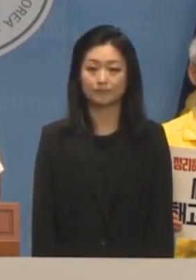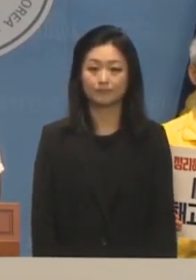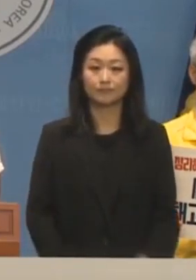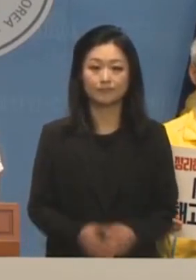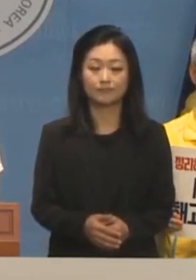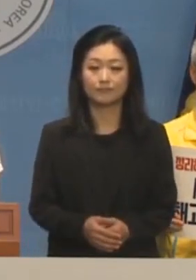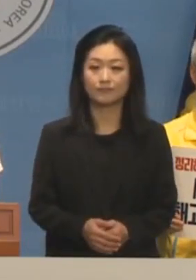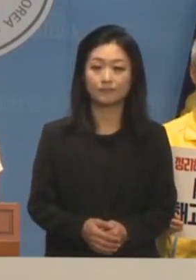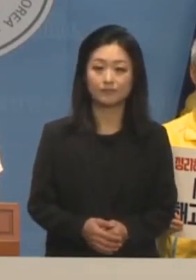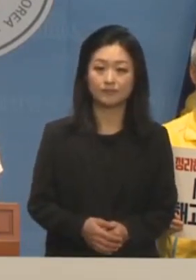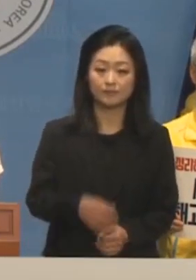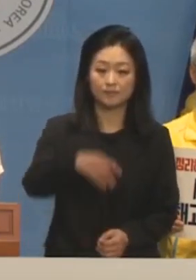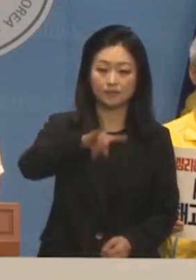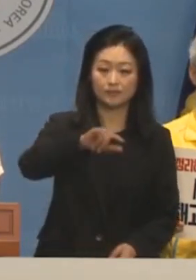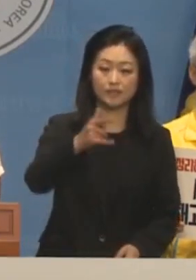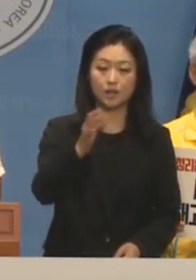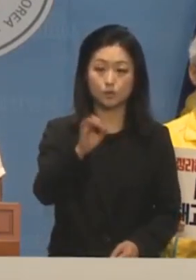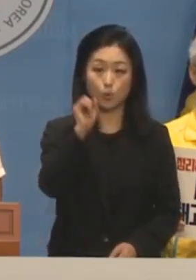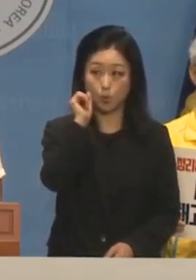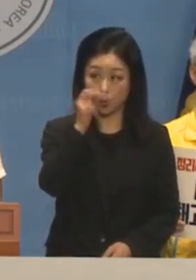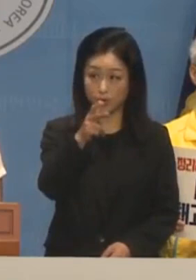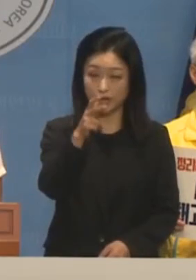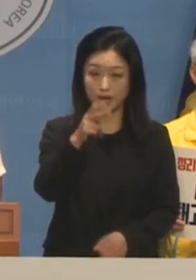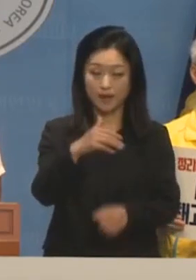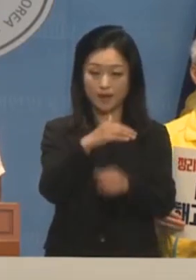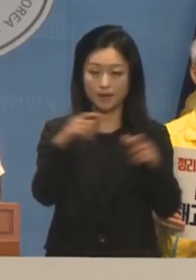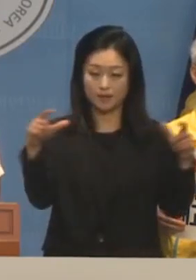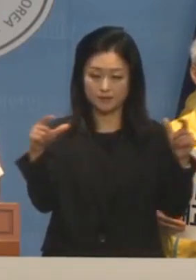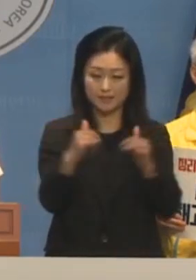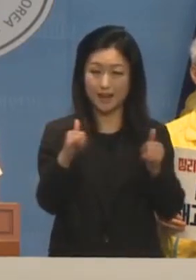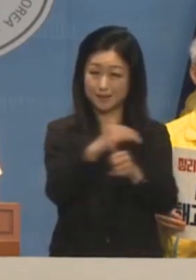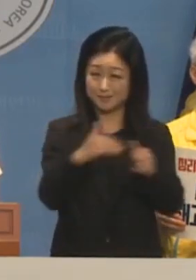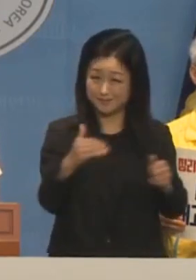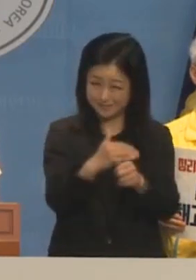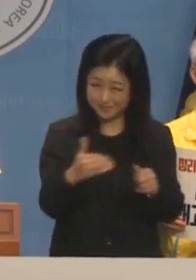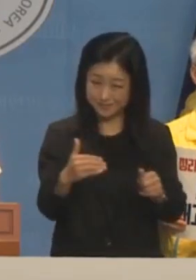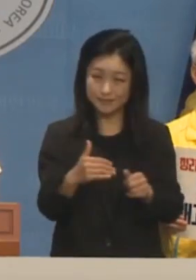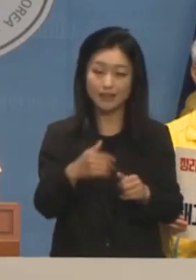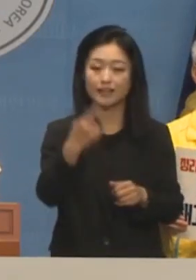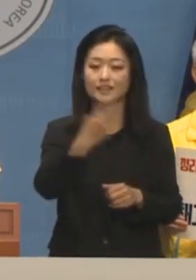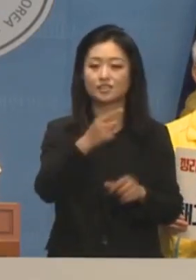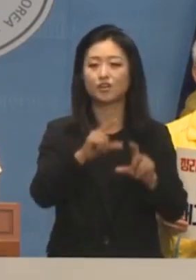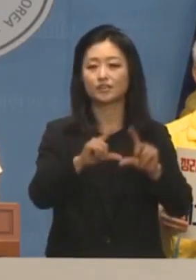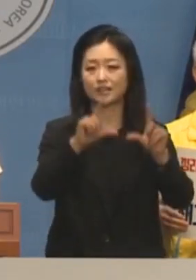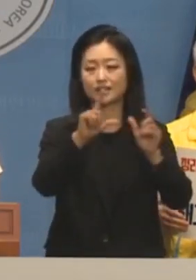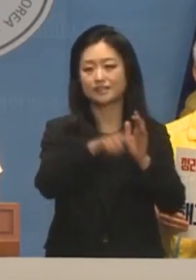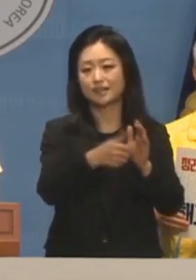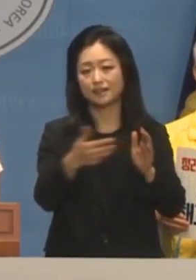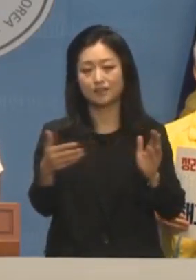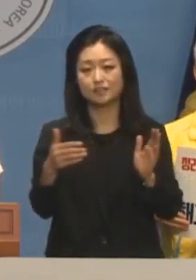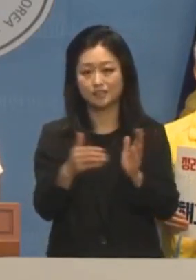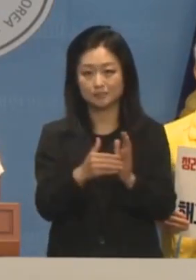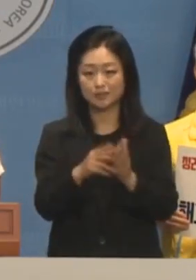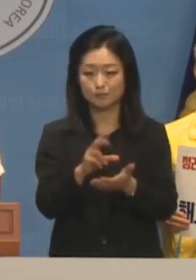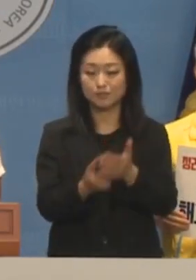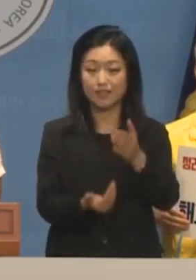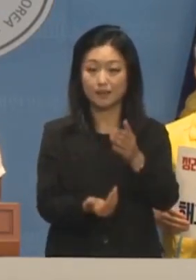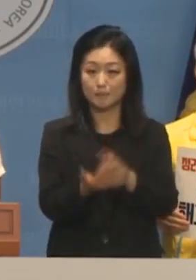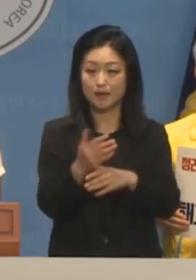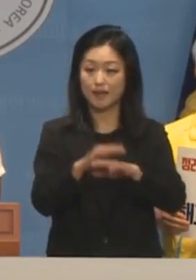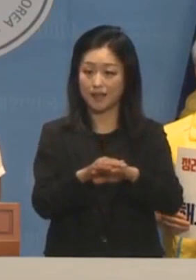세종호텔 정리해고 1000일을 다가옵니다. 1000일이 지났습니다. 사태 해결 촉구를 위한 4개